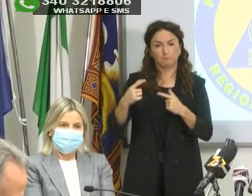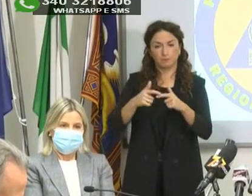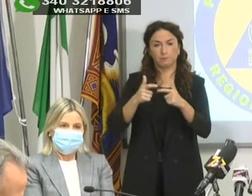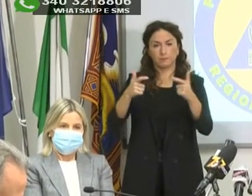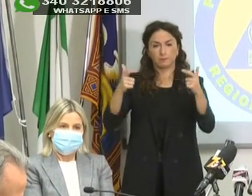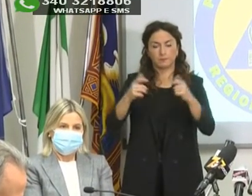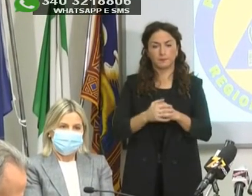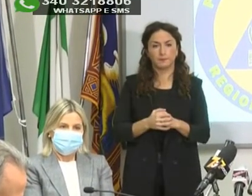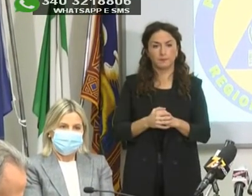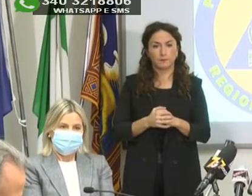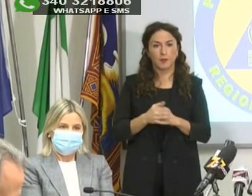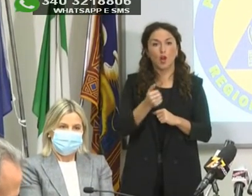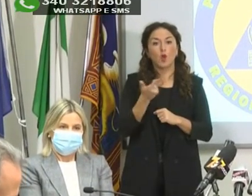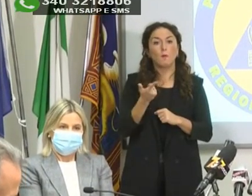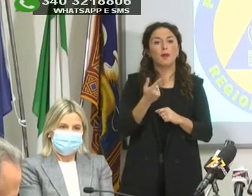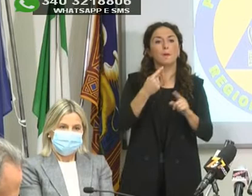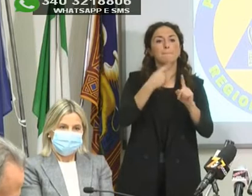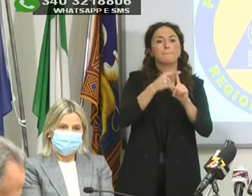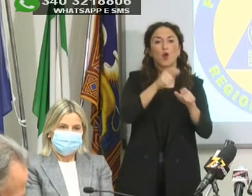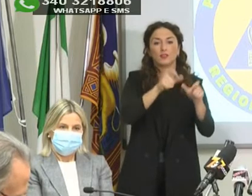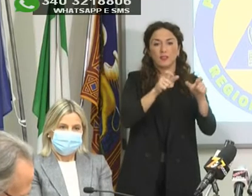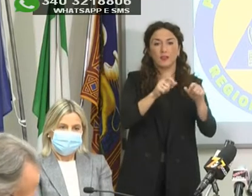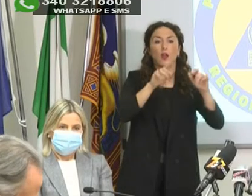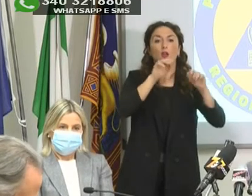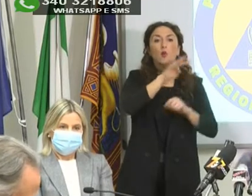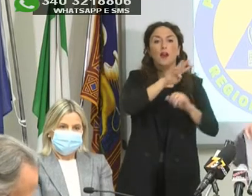galoppando. Numero dei positivi